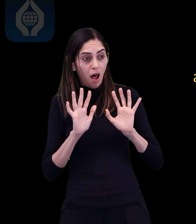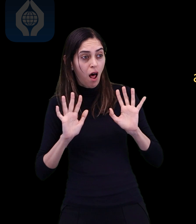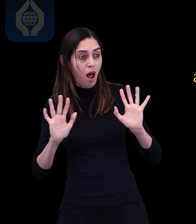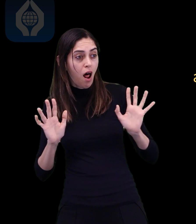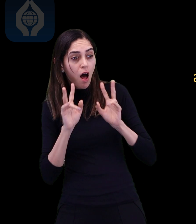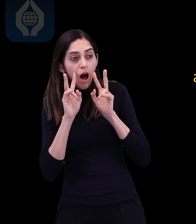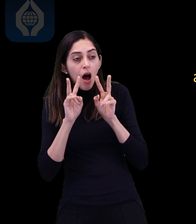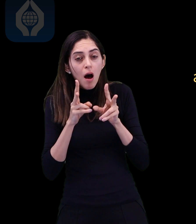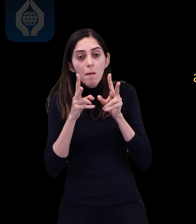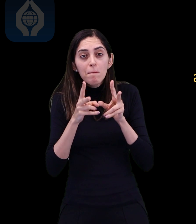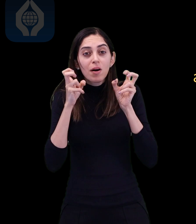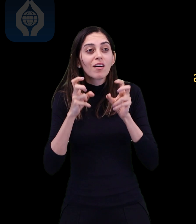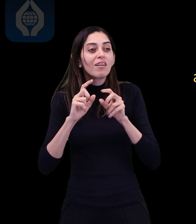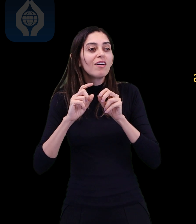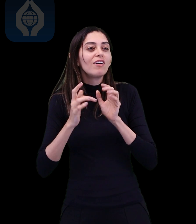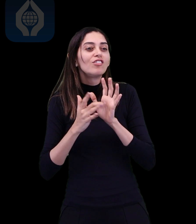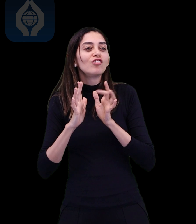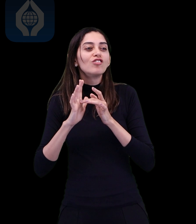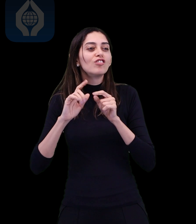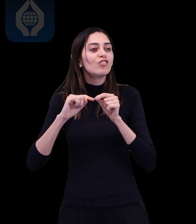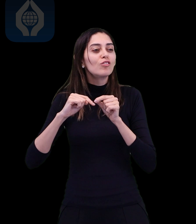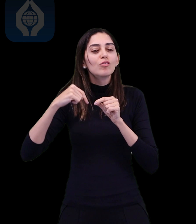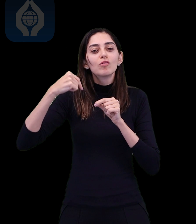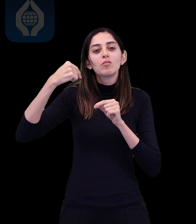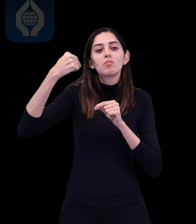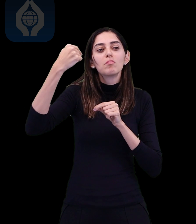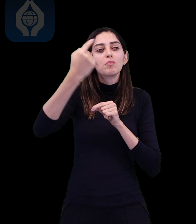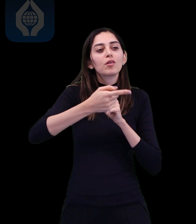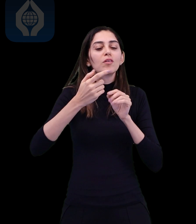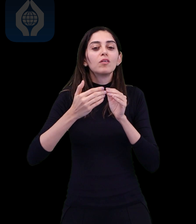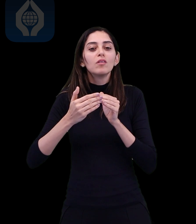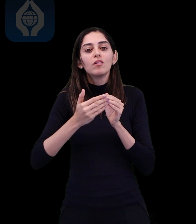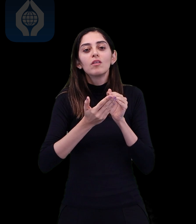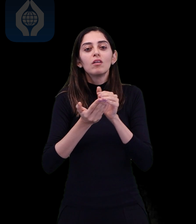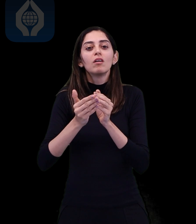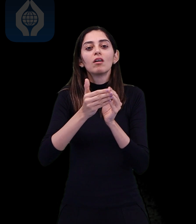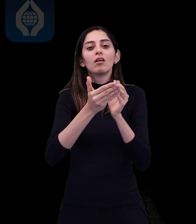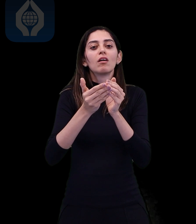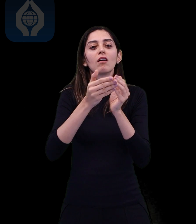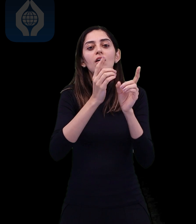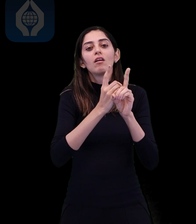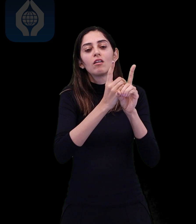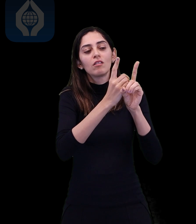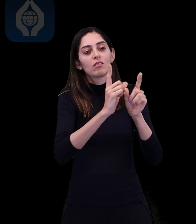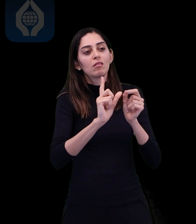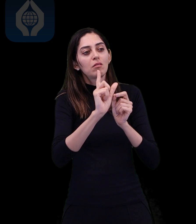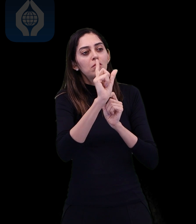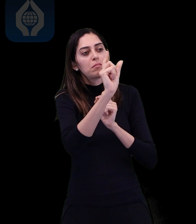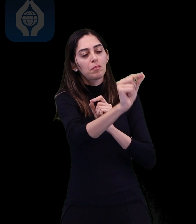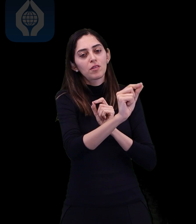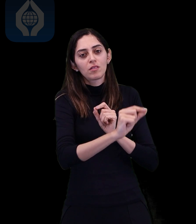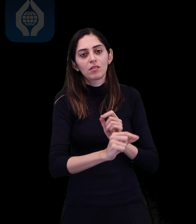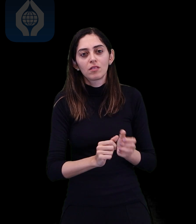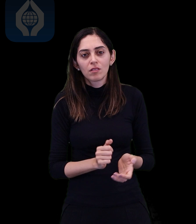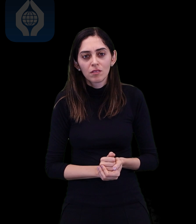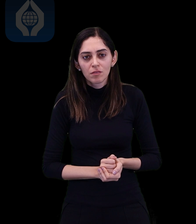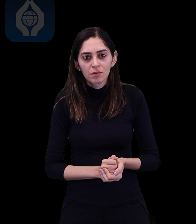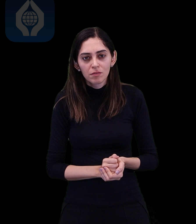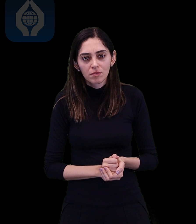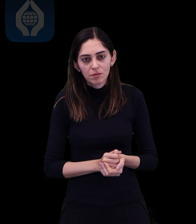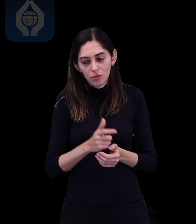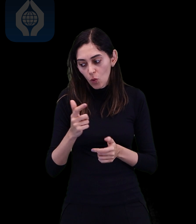percebeu que apenas um barco estivera ali e que Jesus tinha entrado nele com os seus discípulos, mas que estes haviam